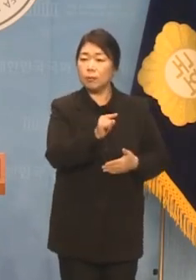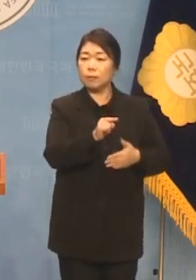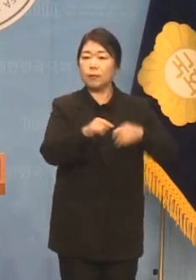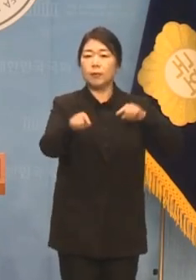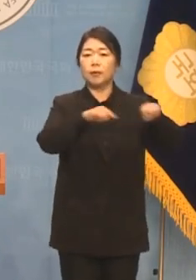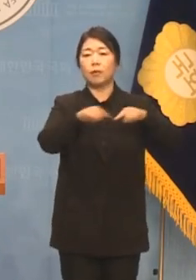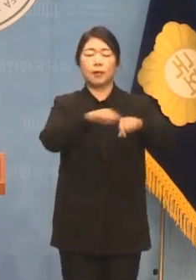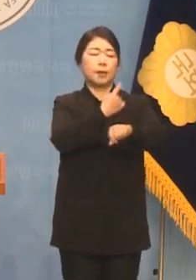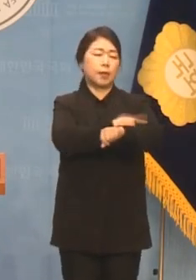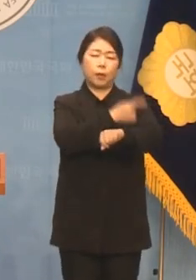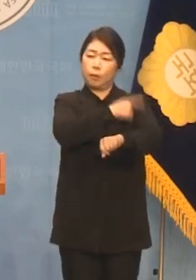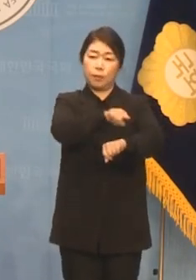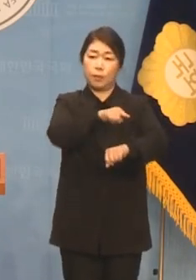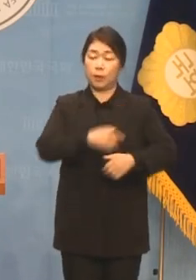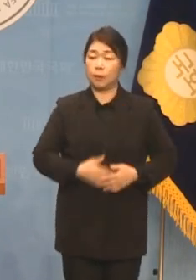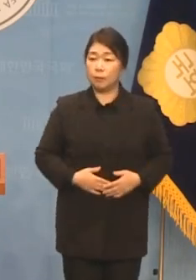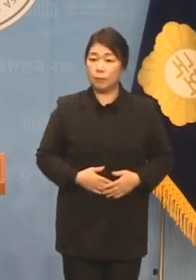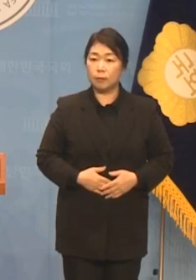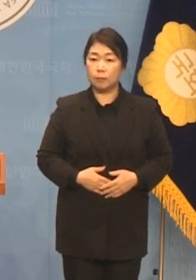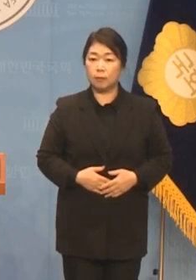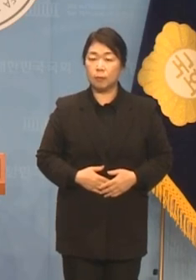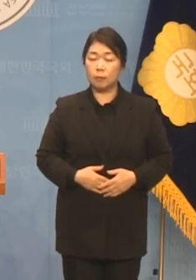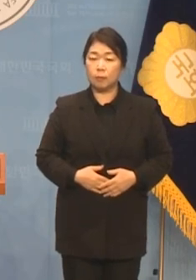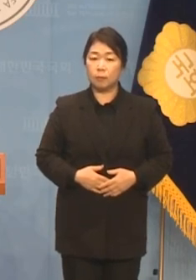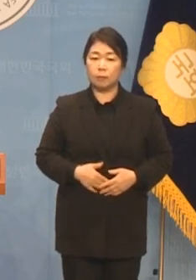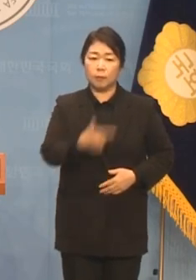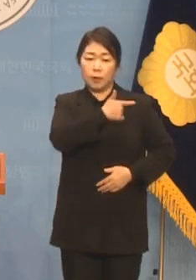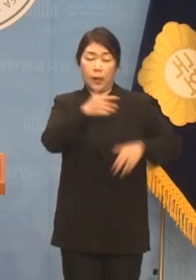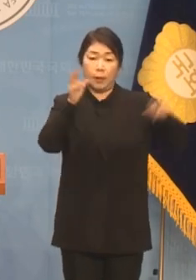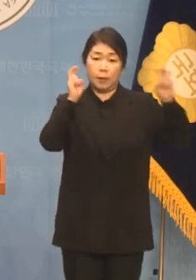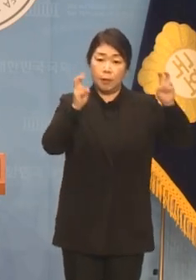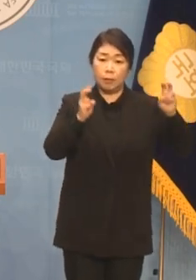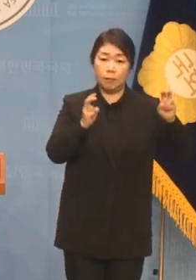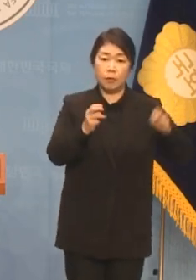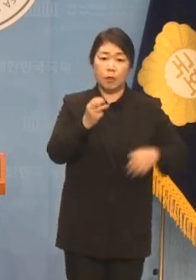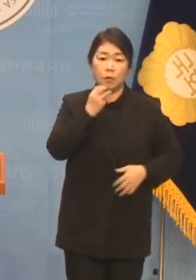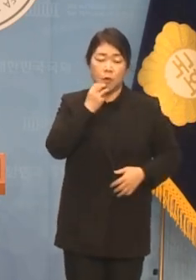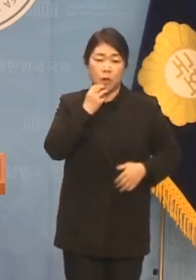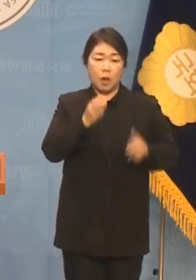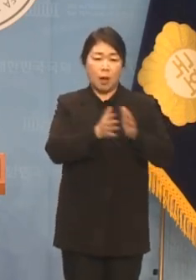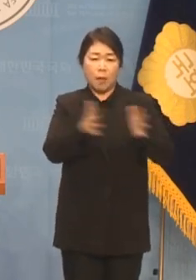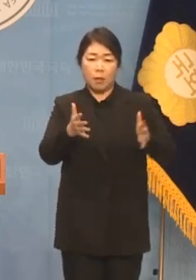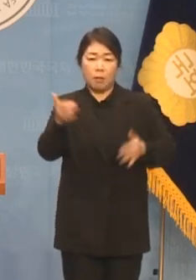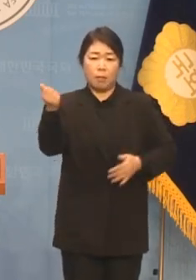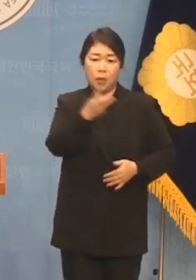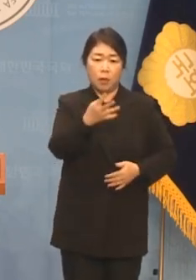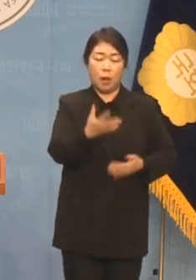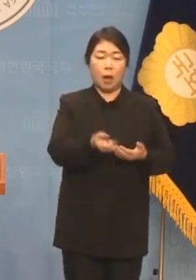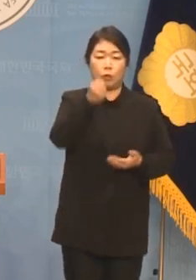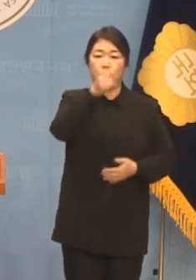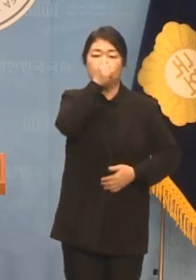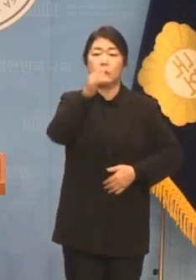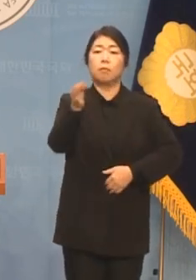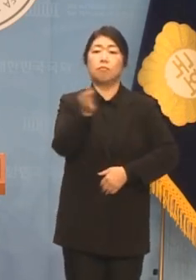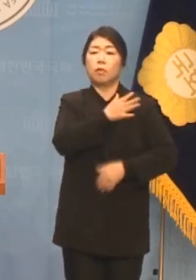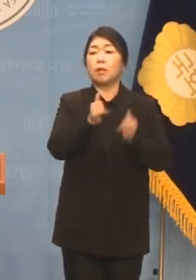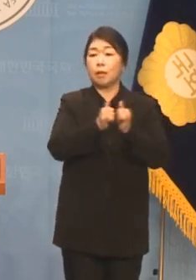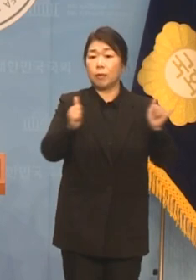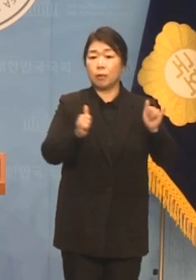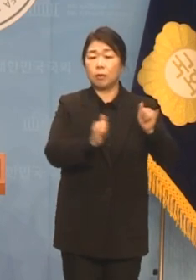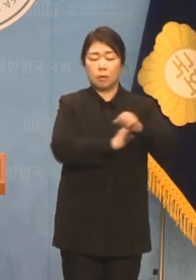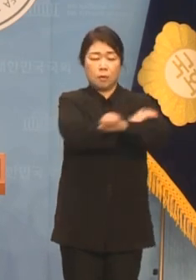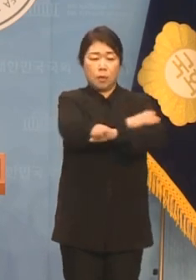자격이 없습니다 재벌 대기업들 서울에 몇 채씩 아파트 가지고 있는 부자들 기득권